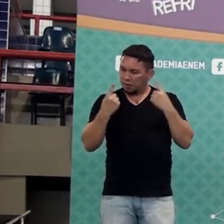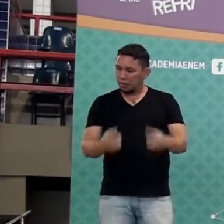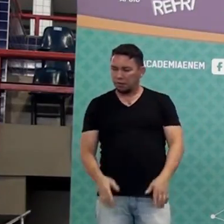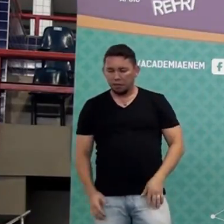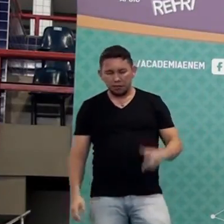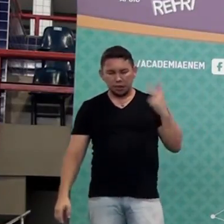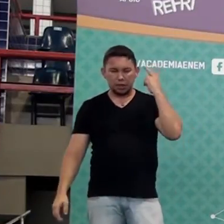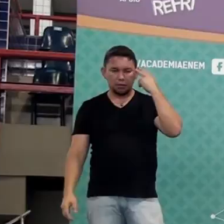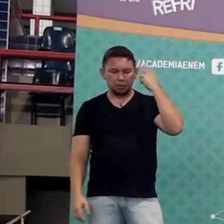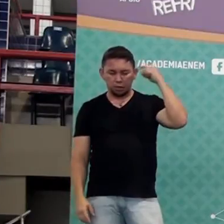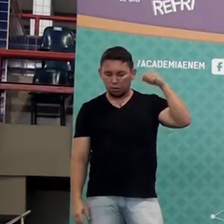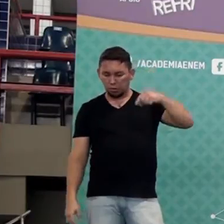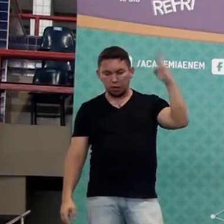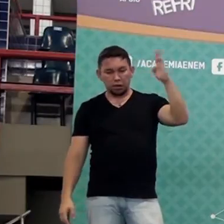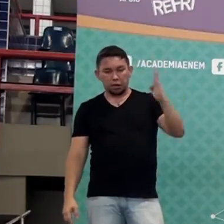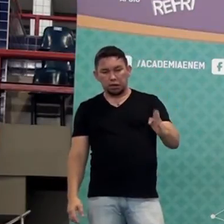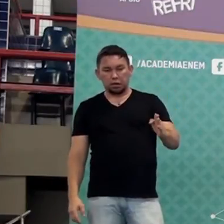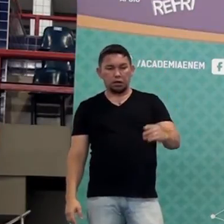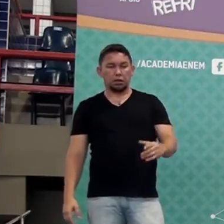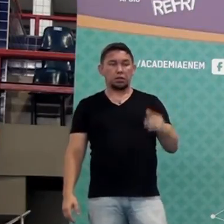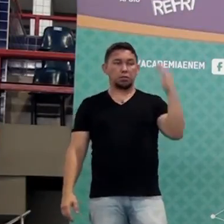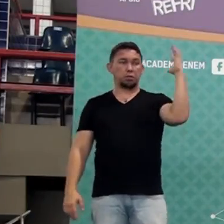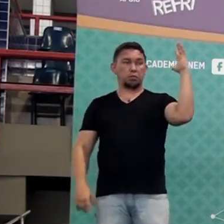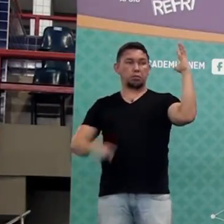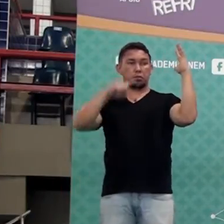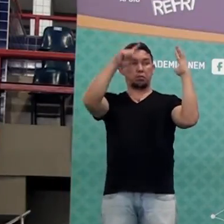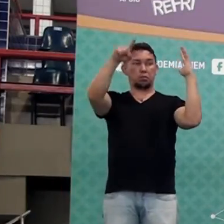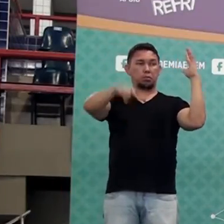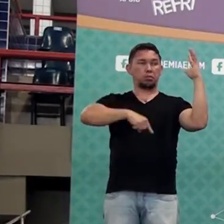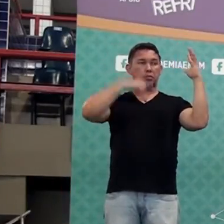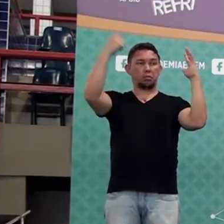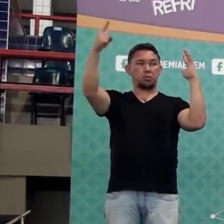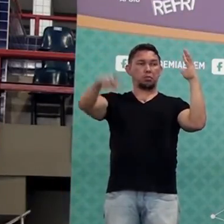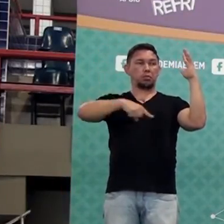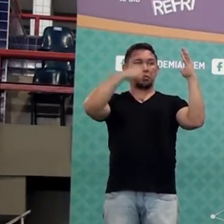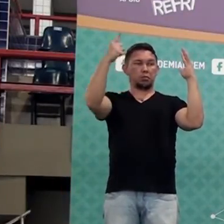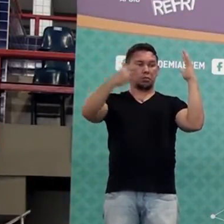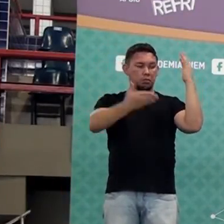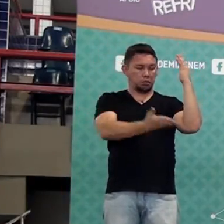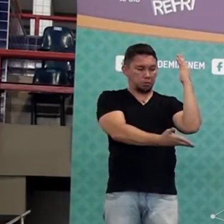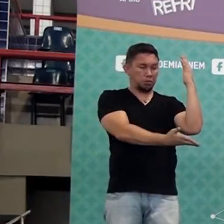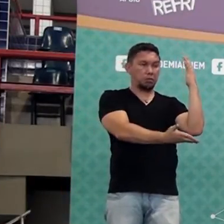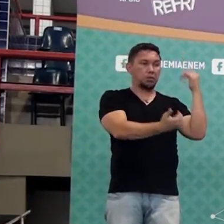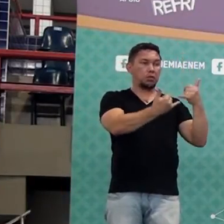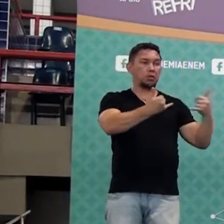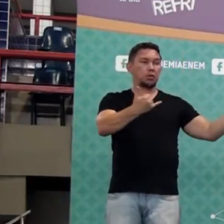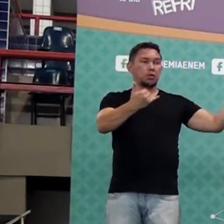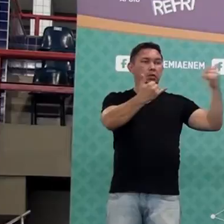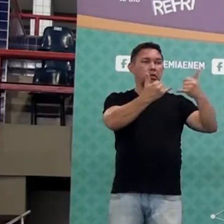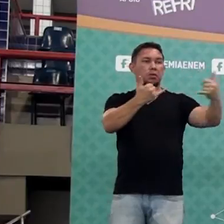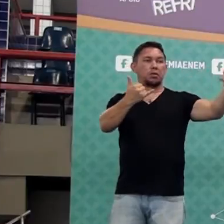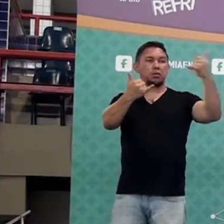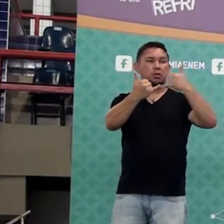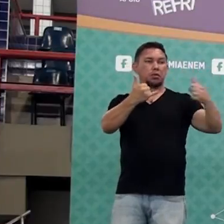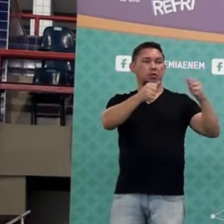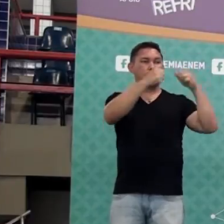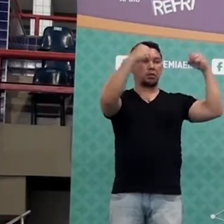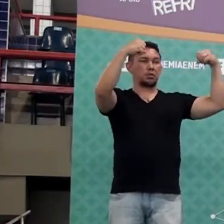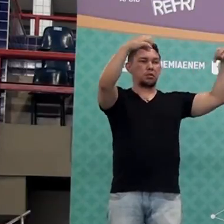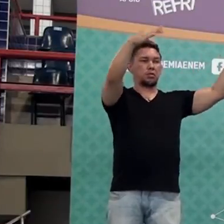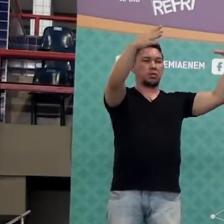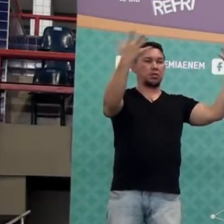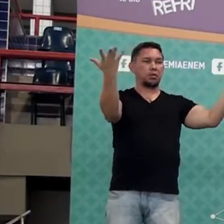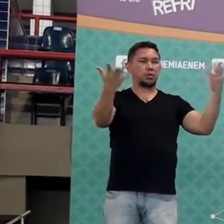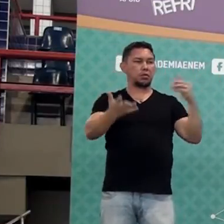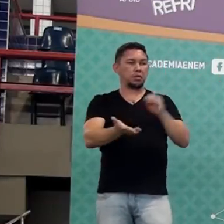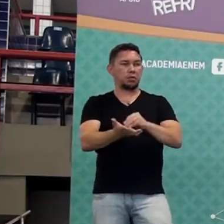muito comum no Brasil, os cataventos estão rodando lá, mas falta as linhas de transmissão. Falta você pegar